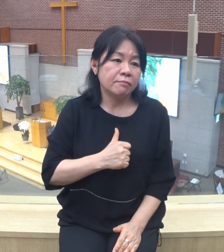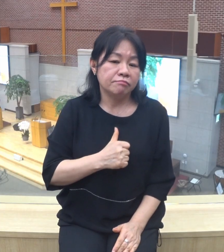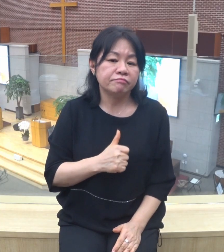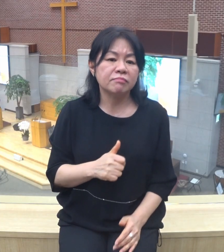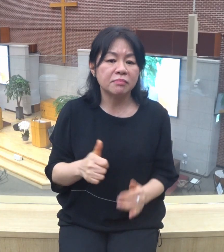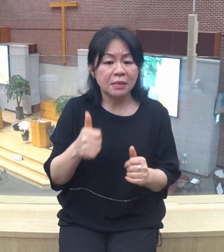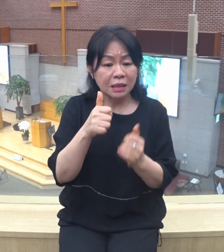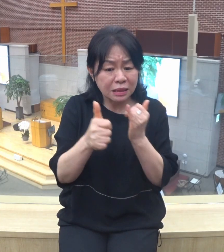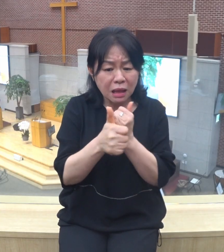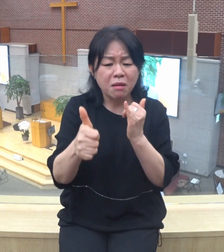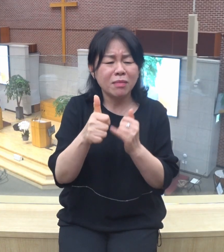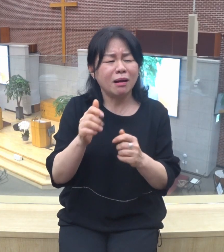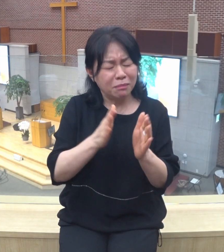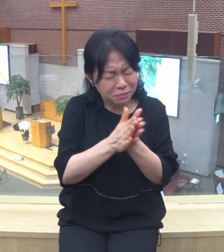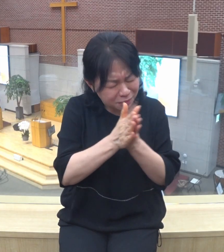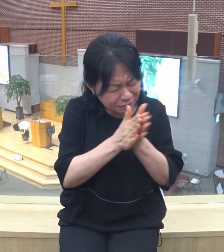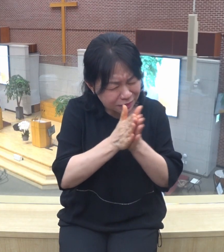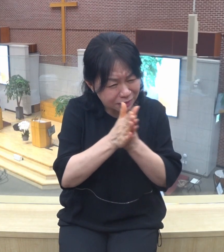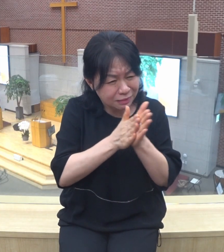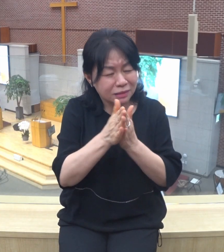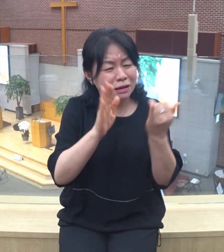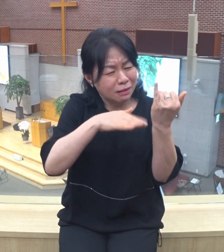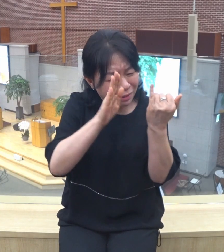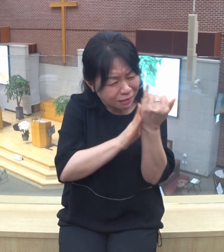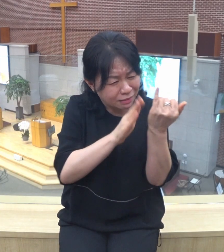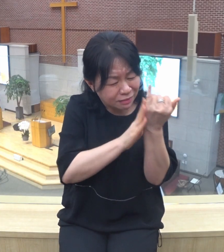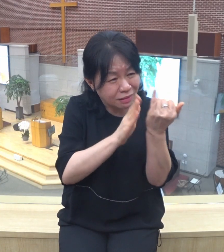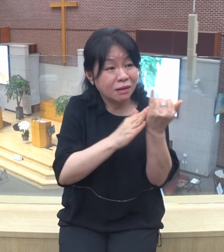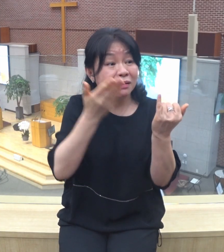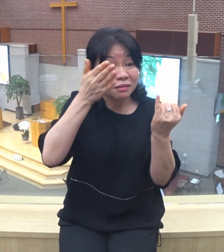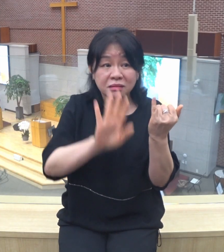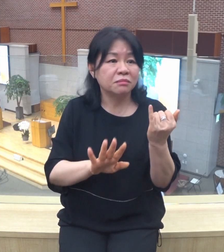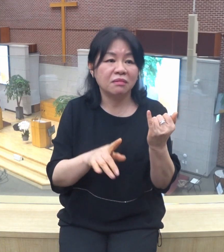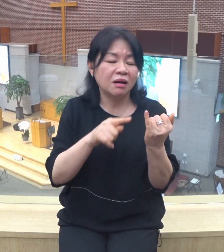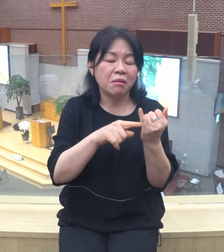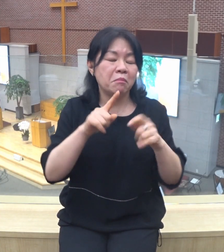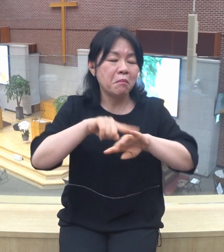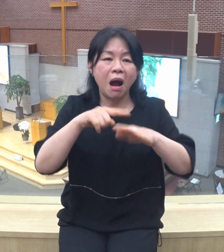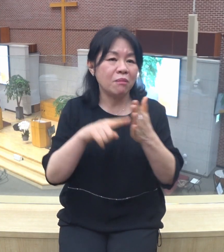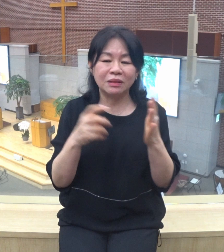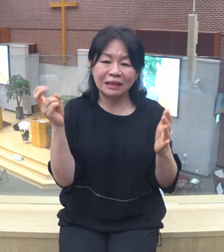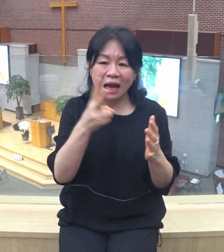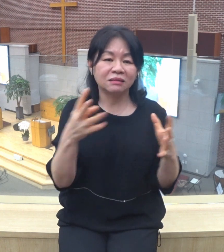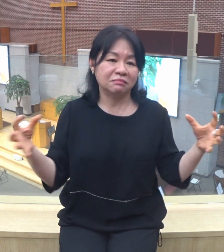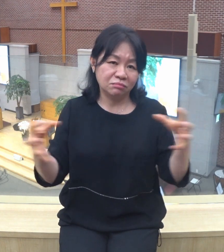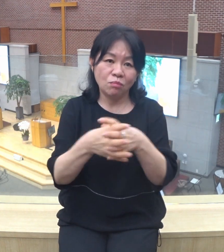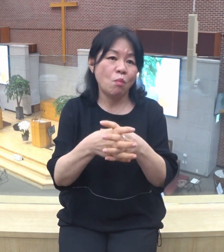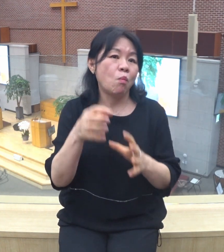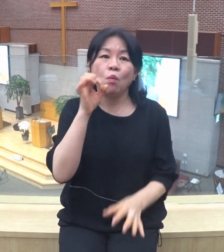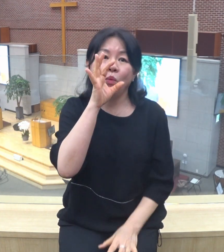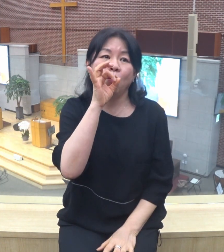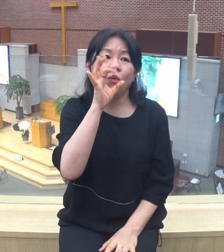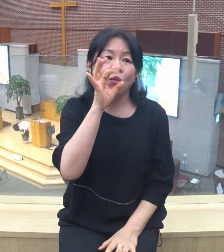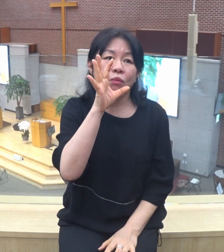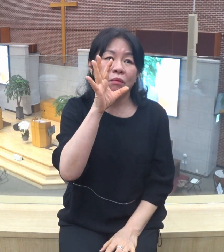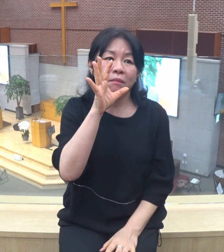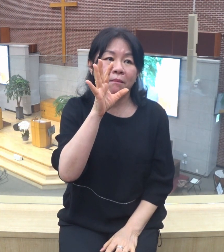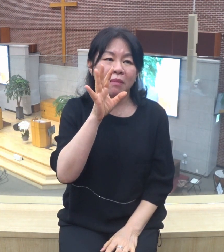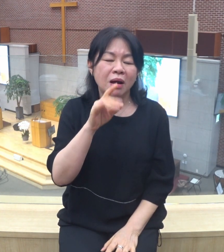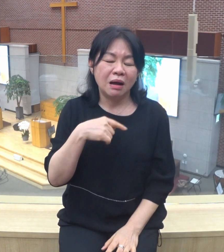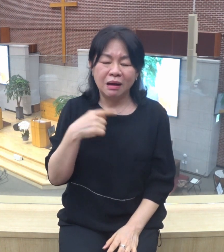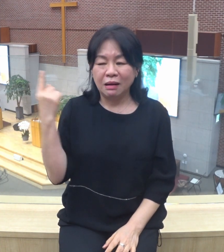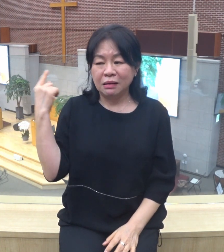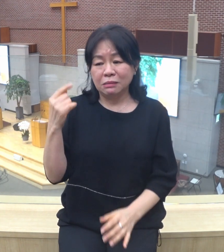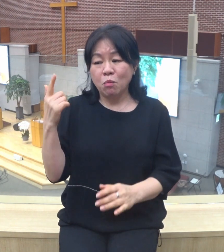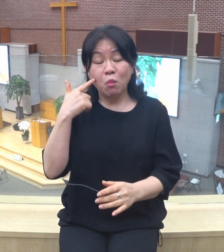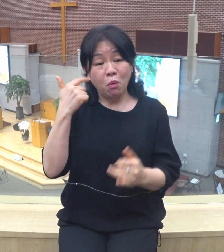남편이 사과를 하였지만 서로 떠난 마음을 합하기가 힘들었습니다. 이를